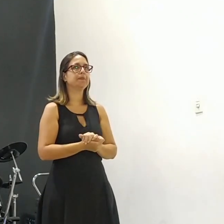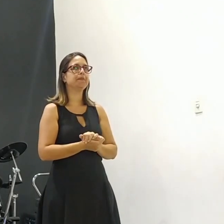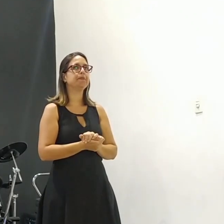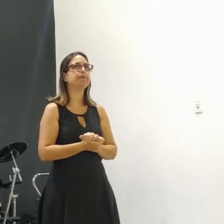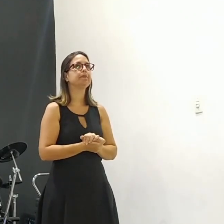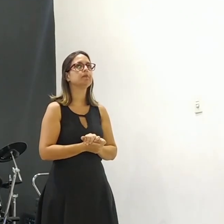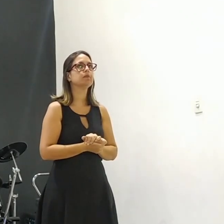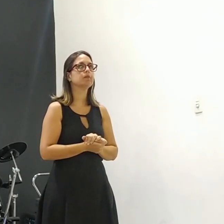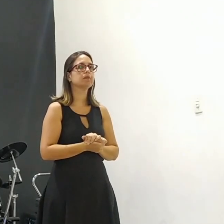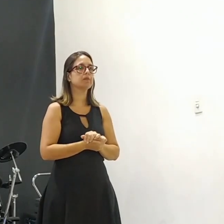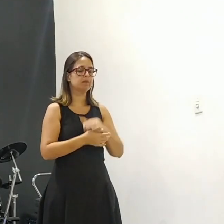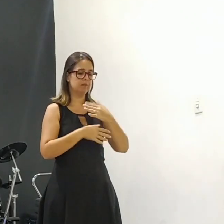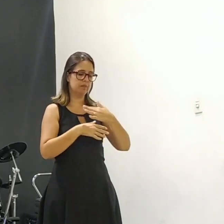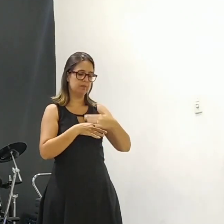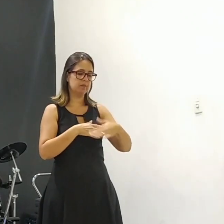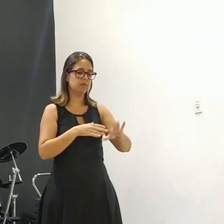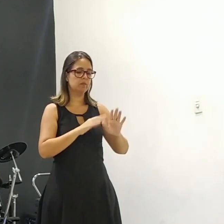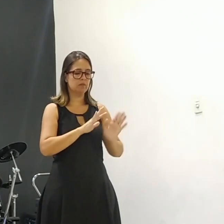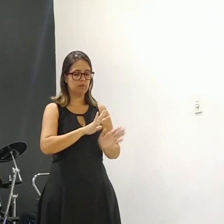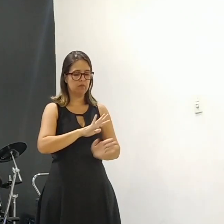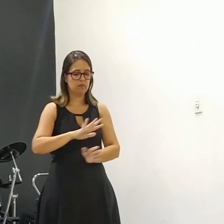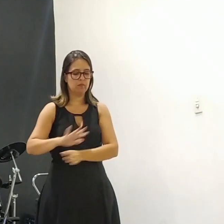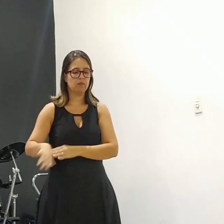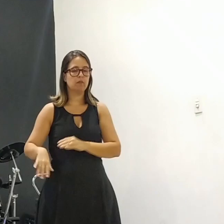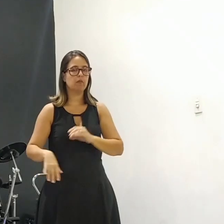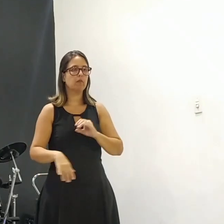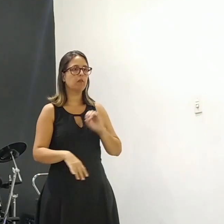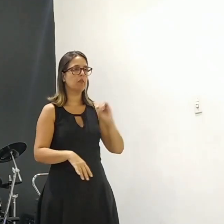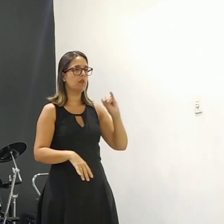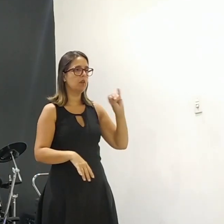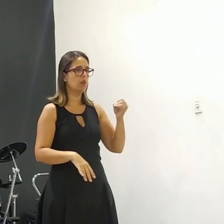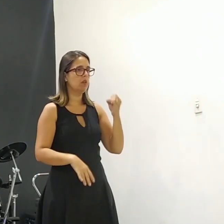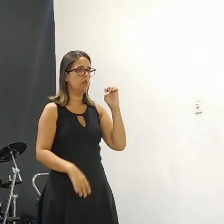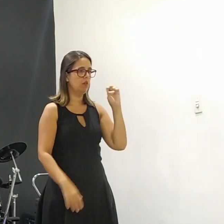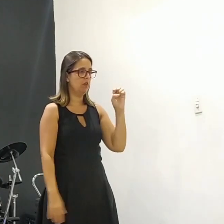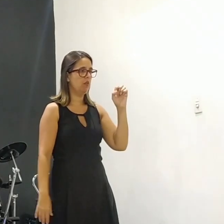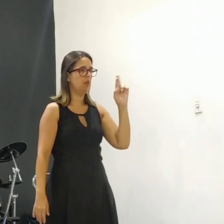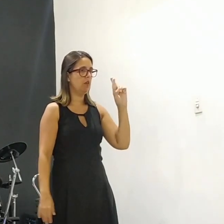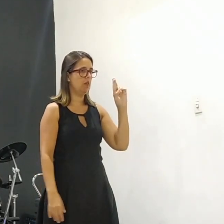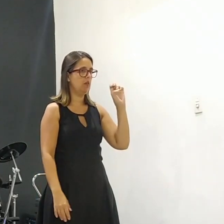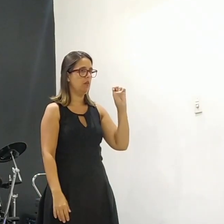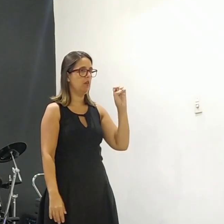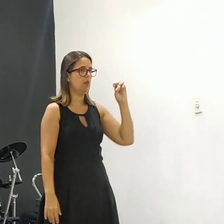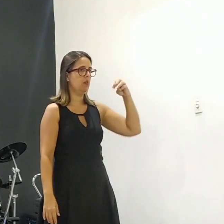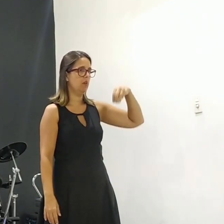a 14. Jeremias 17, de 13 a 14.